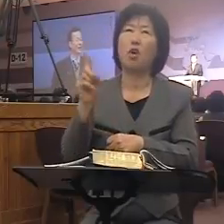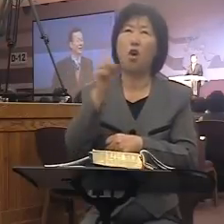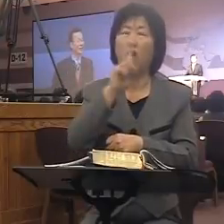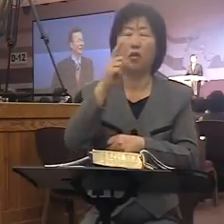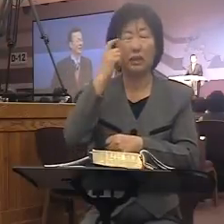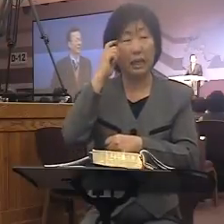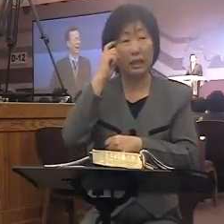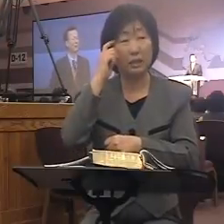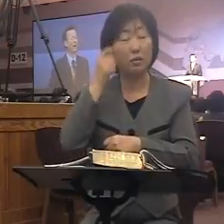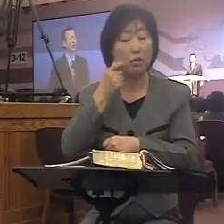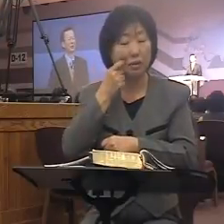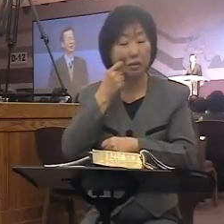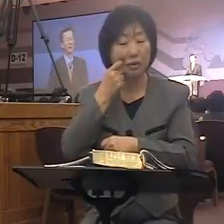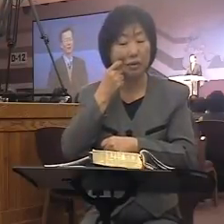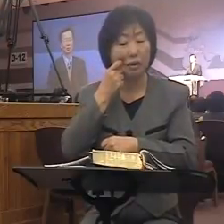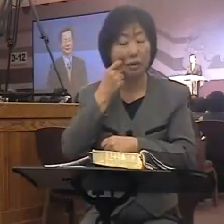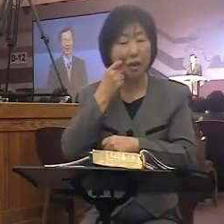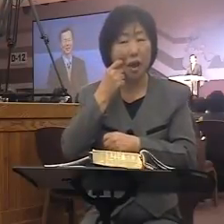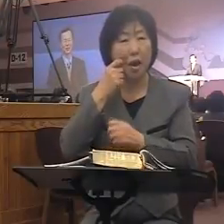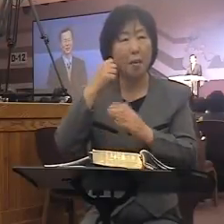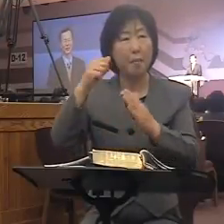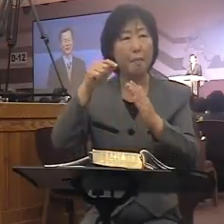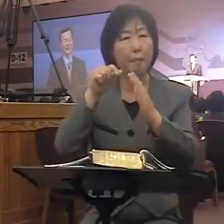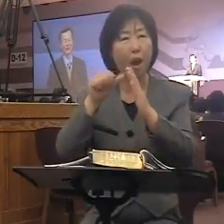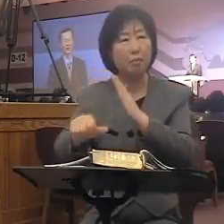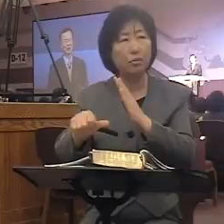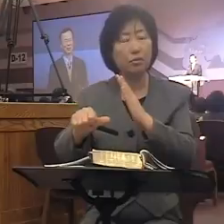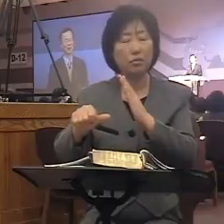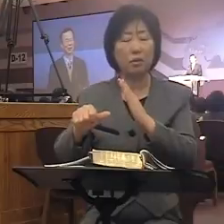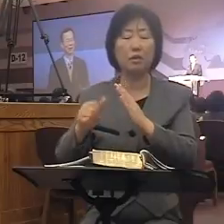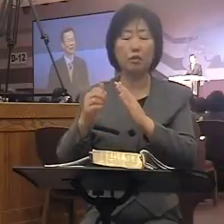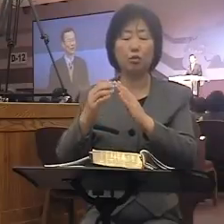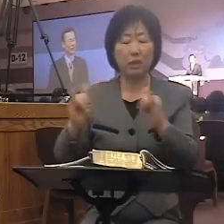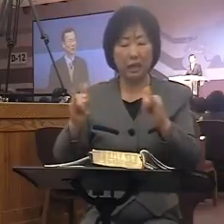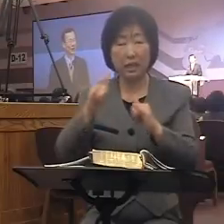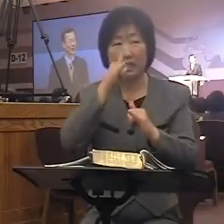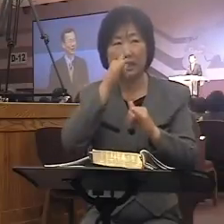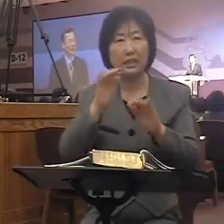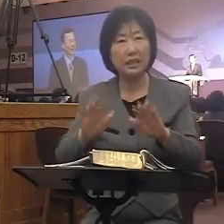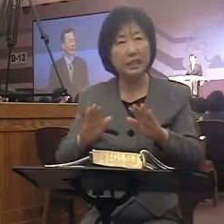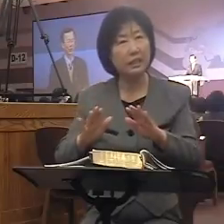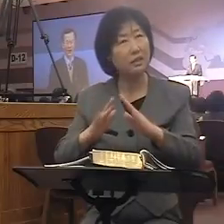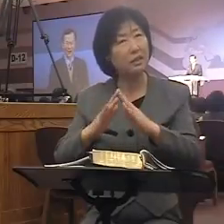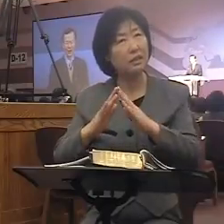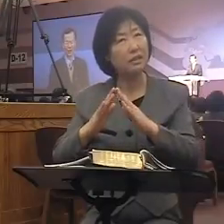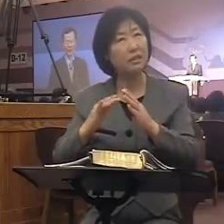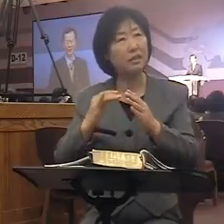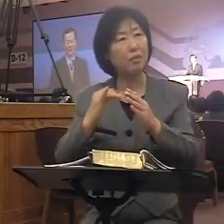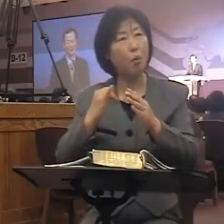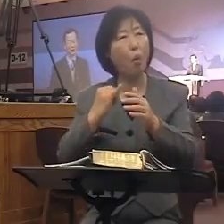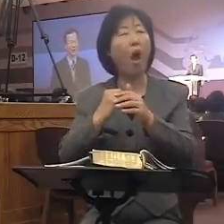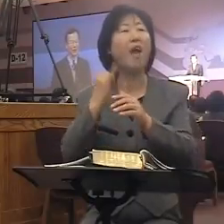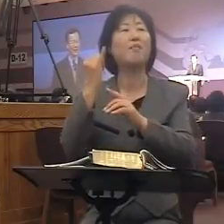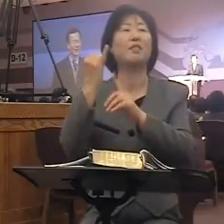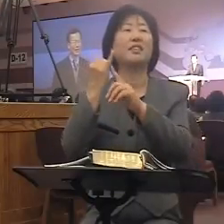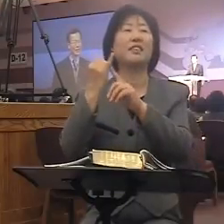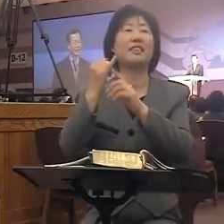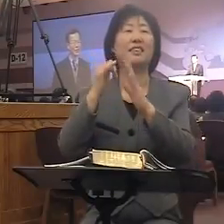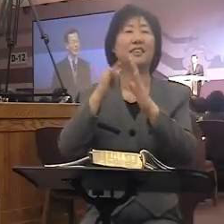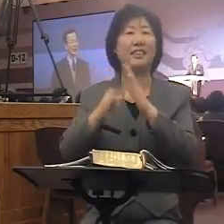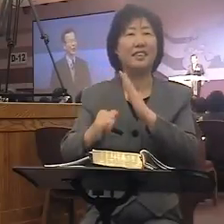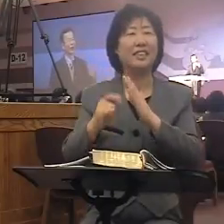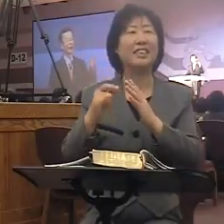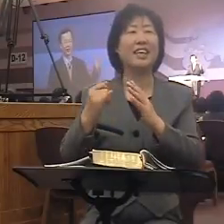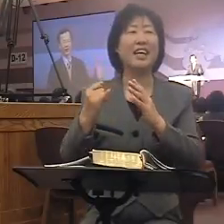않았던 이렇게 방문해주는 방문자가 있었는데, 근데 지금은 제 와이프가 됐지만 그때는 이제 교제했던 그 자매가